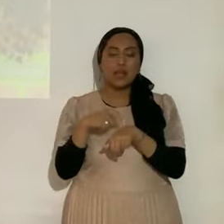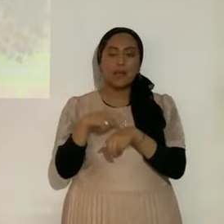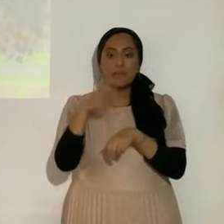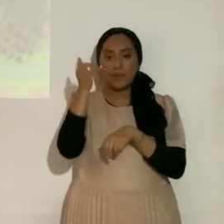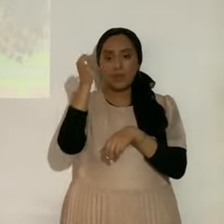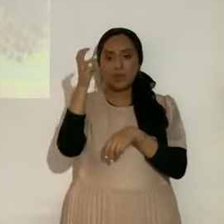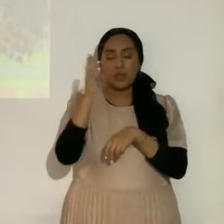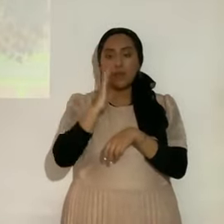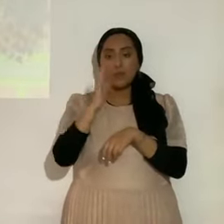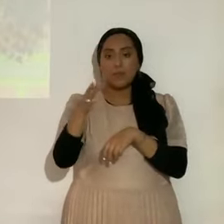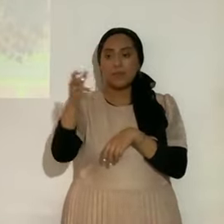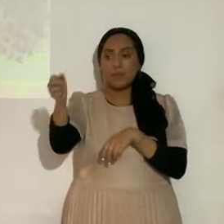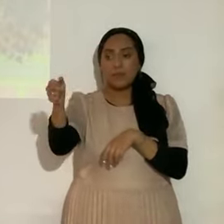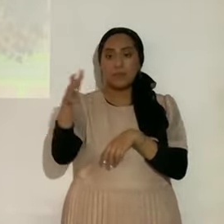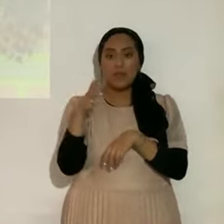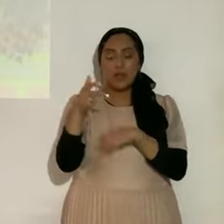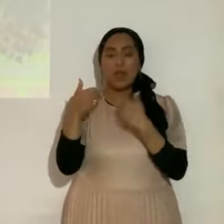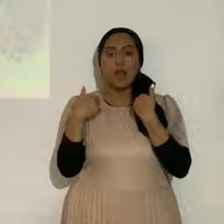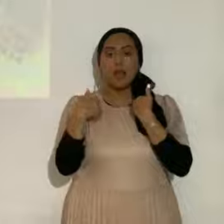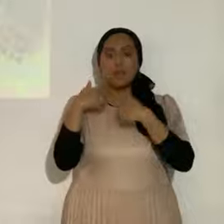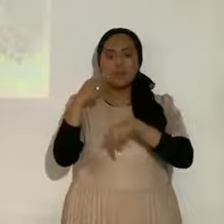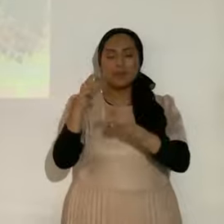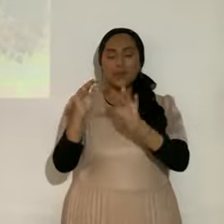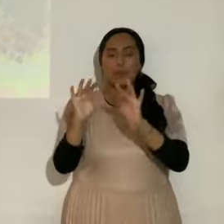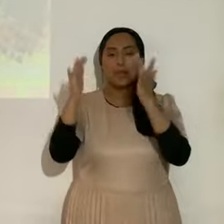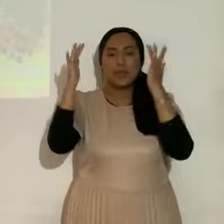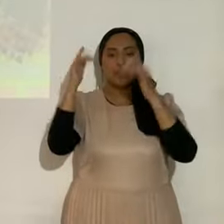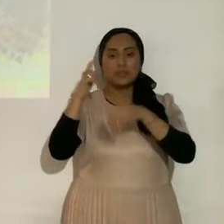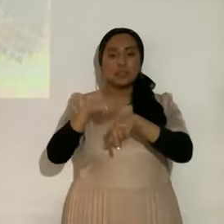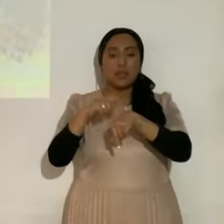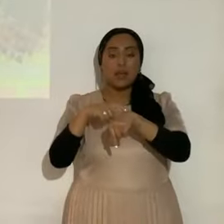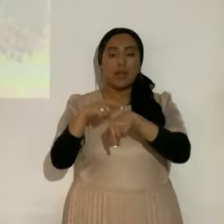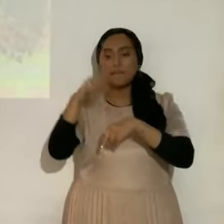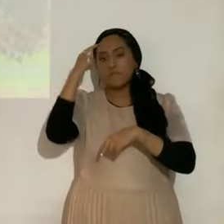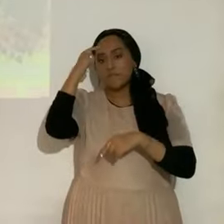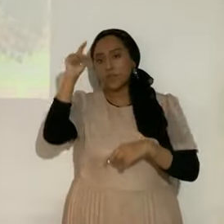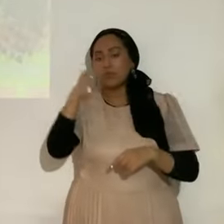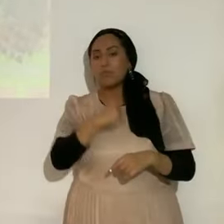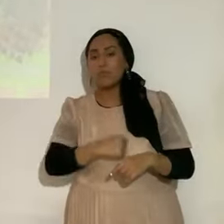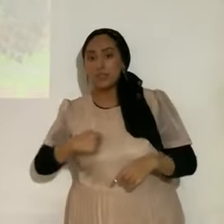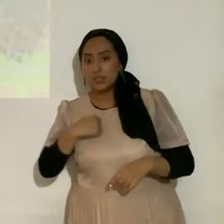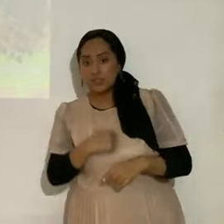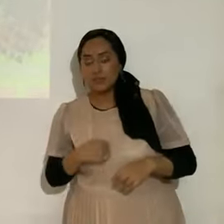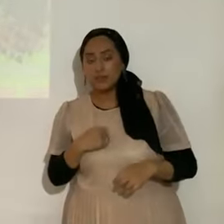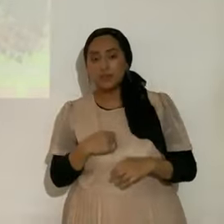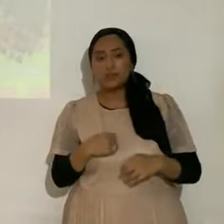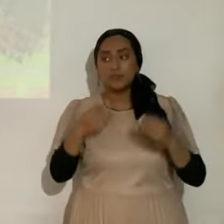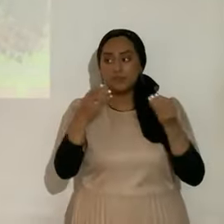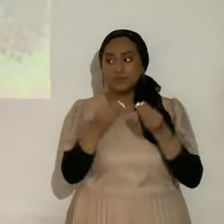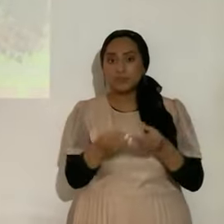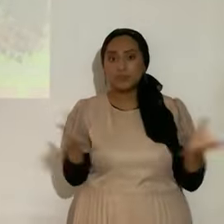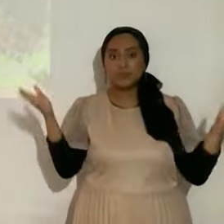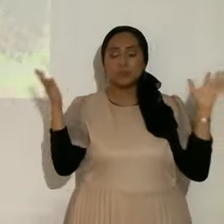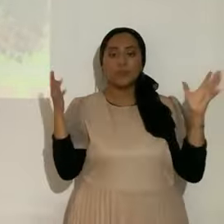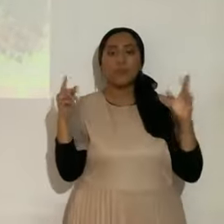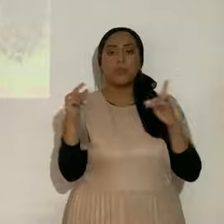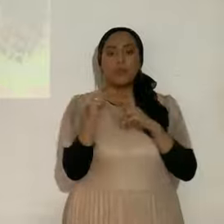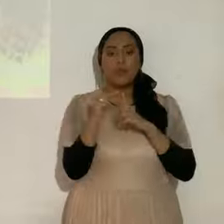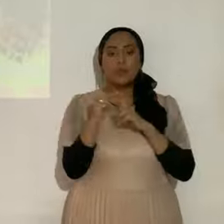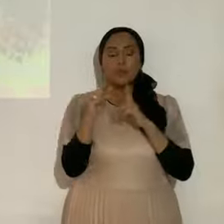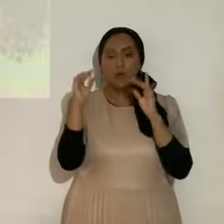Yahshua regresara, habrá tiempos gloriosos, tiempos de arrepentimiento. Él anunciaba una palabra